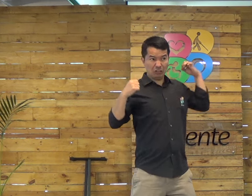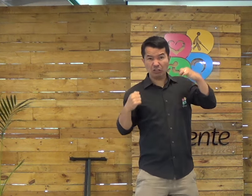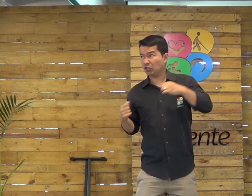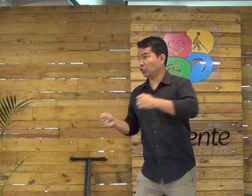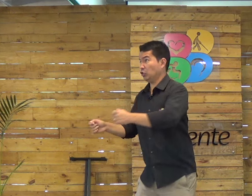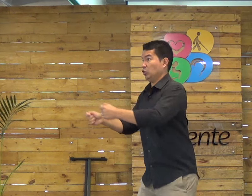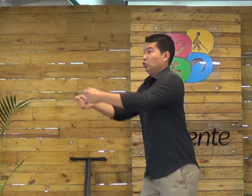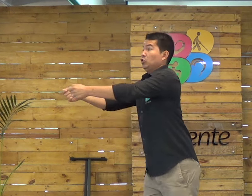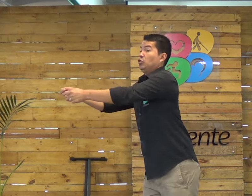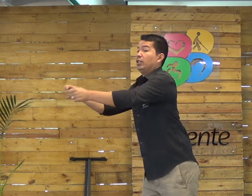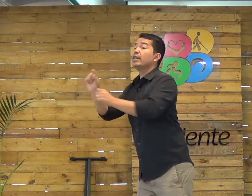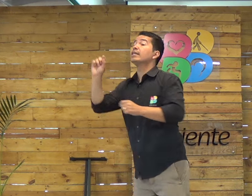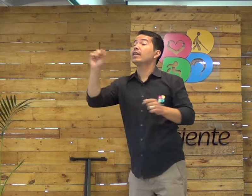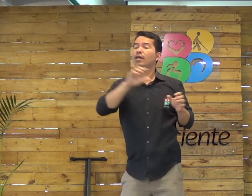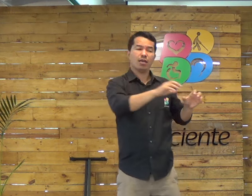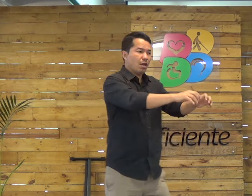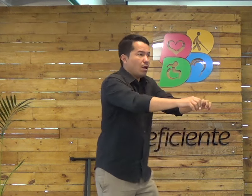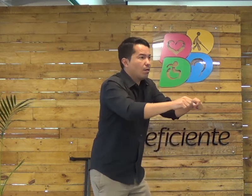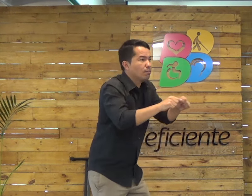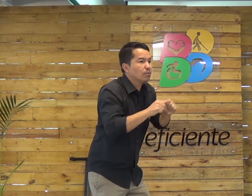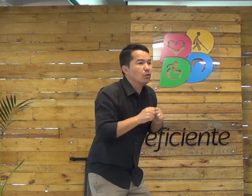pedra.